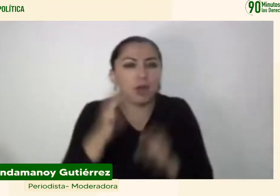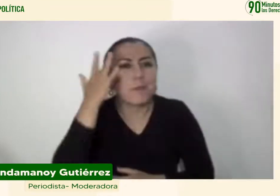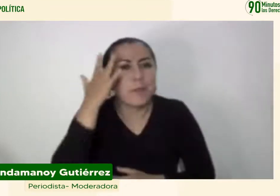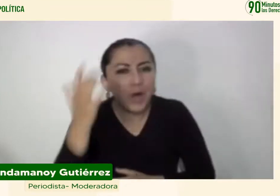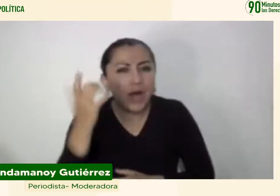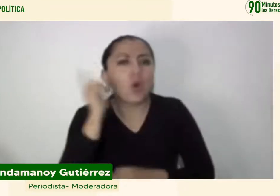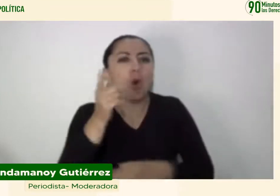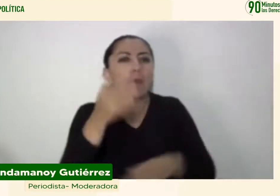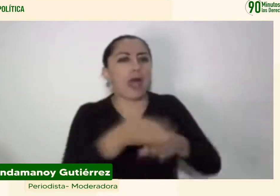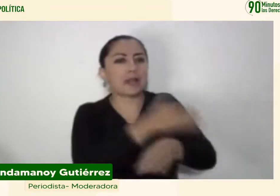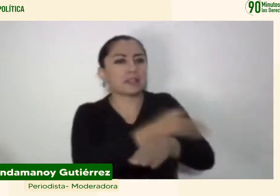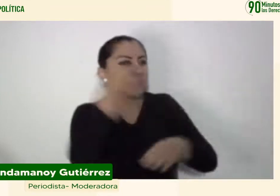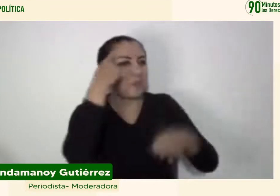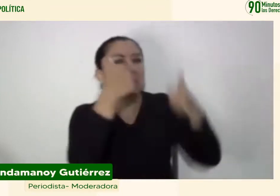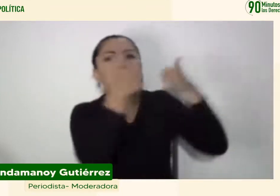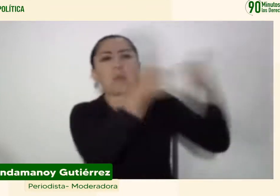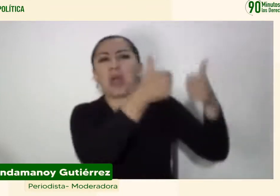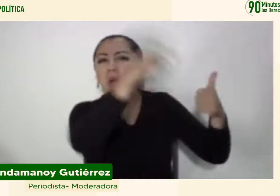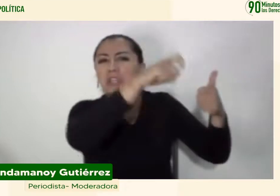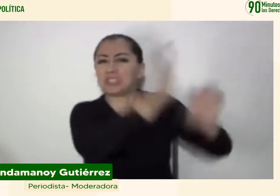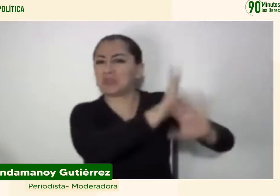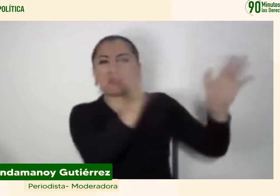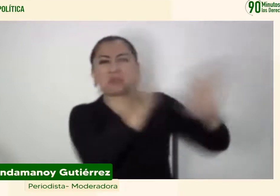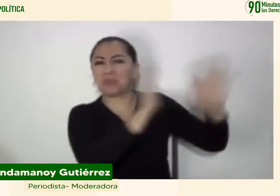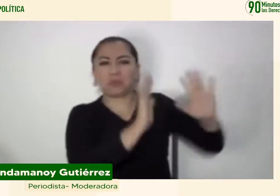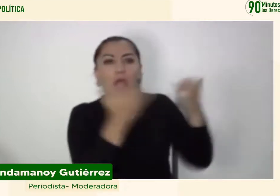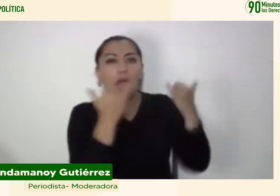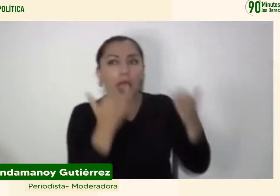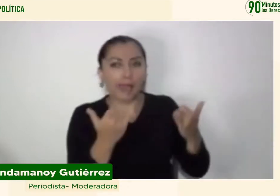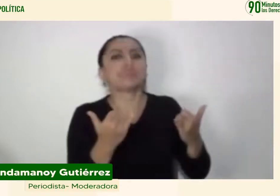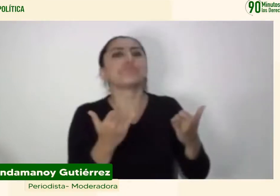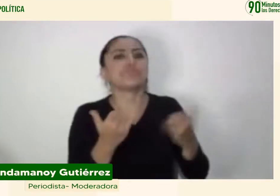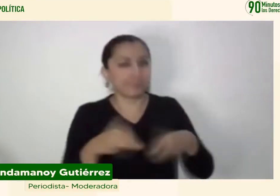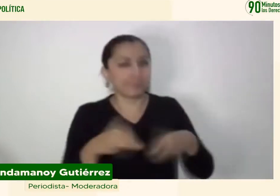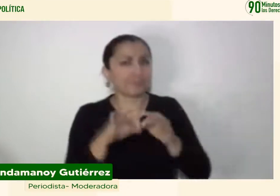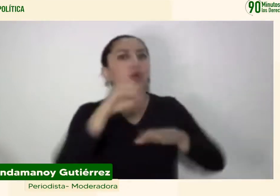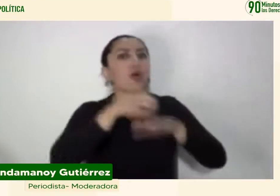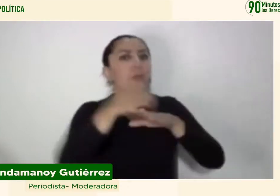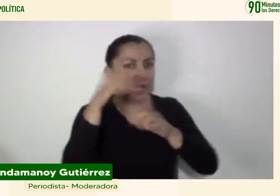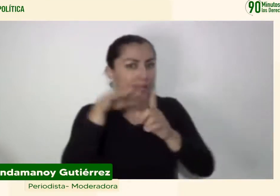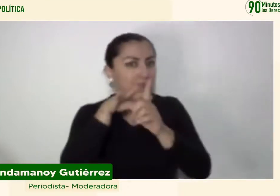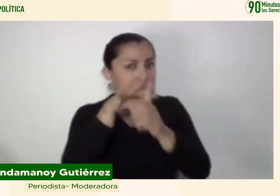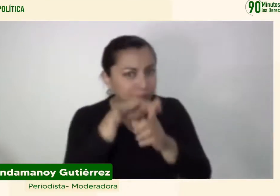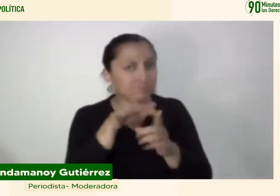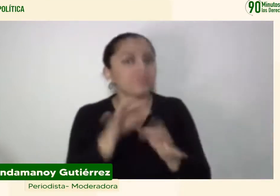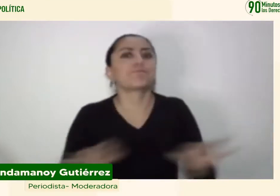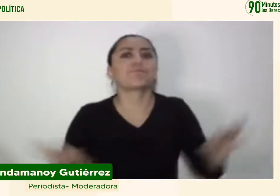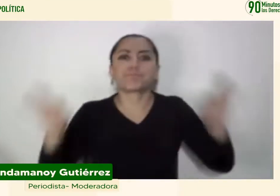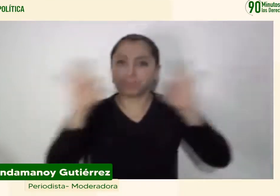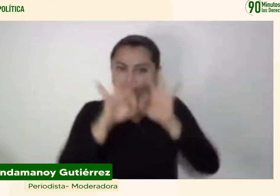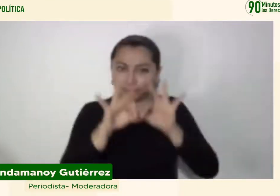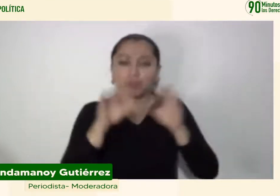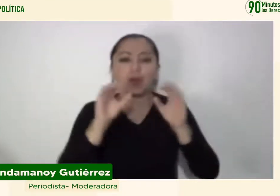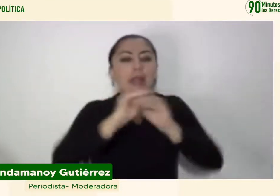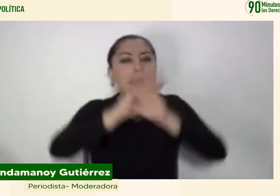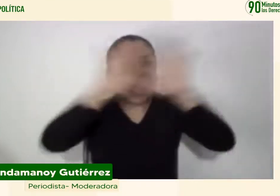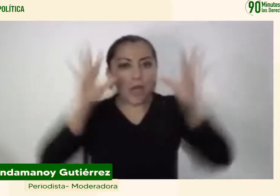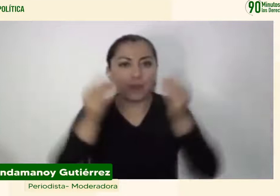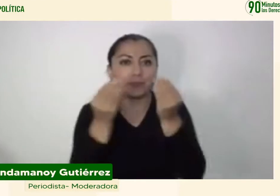no era necesario ahora estamos pensando en que debemos tomar posición política